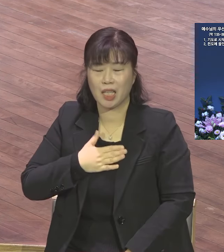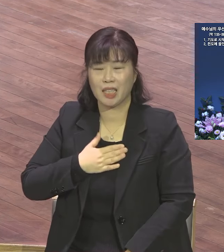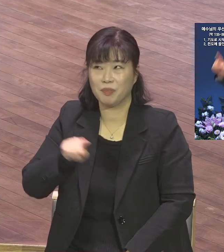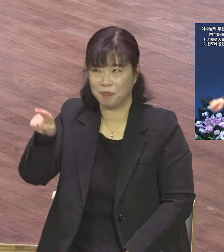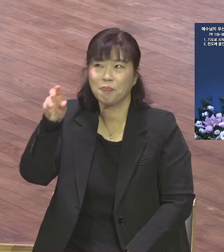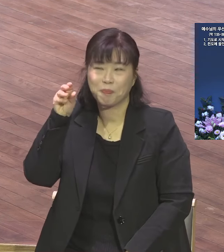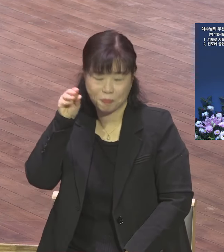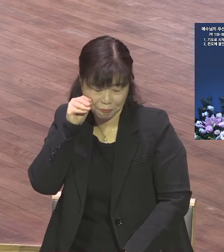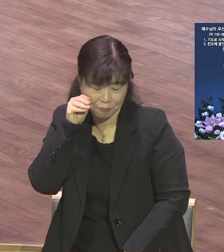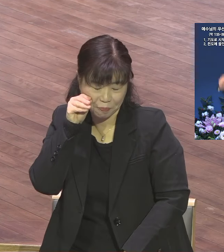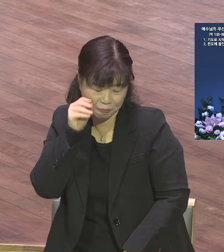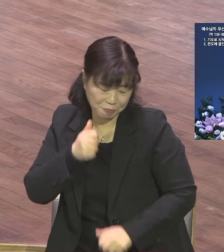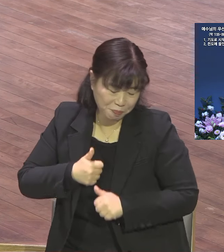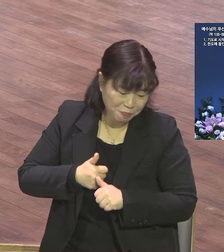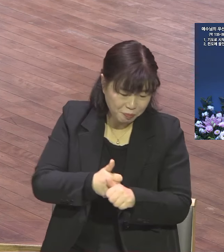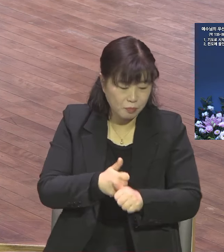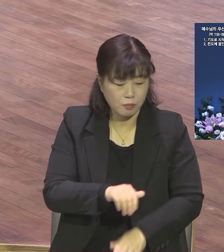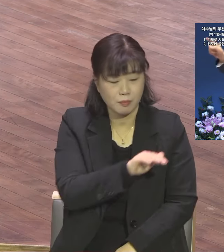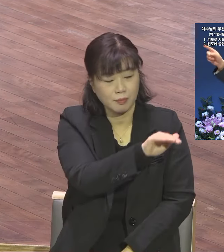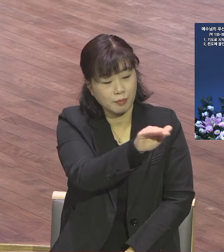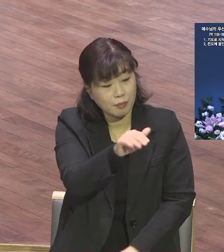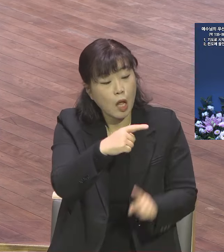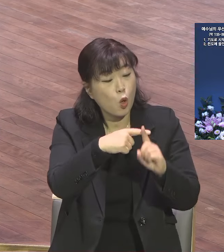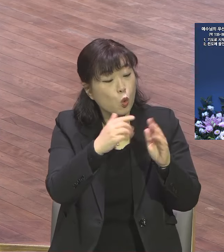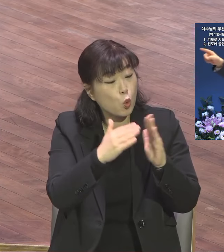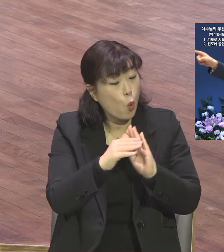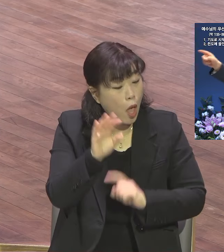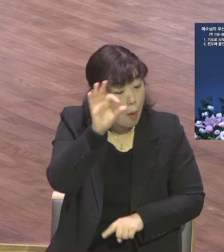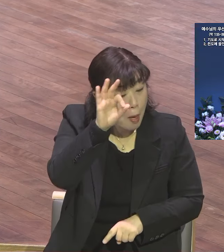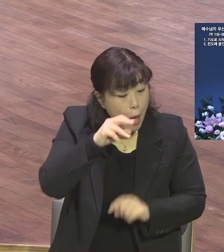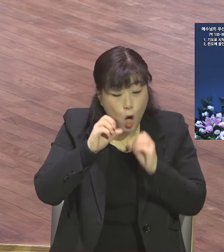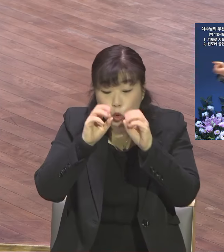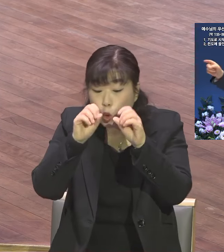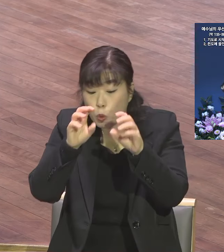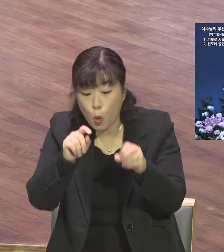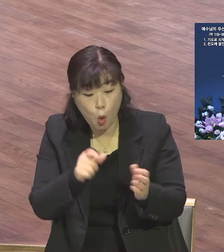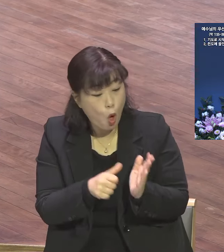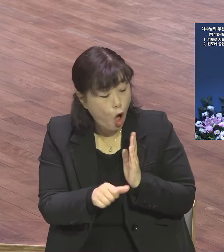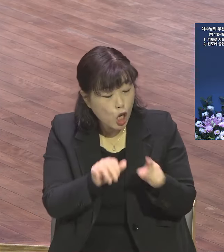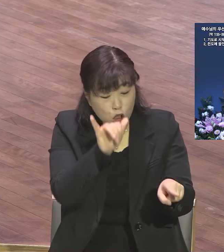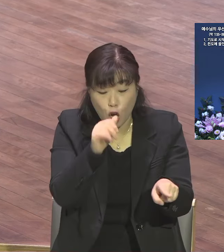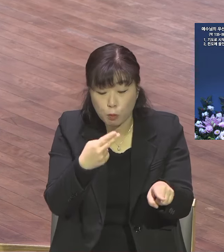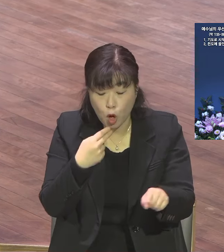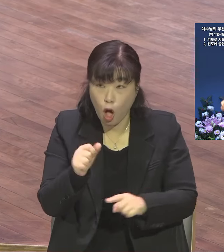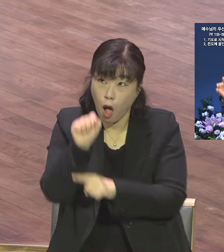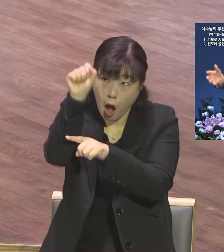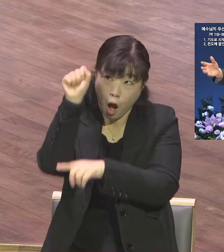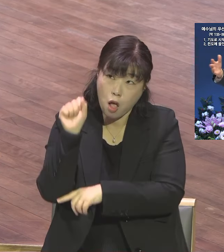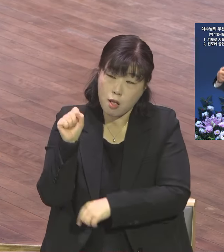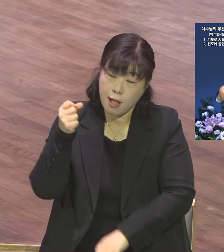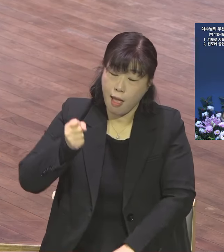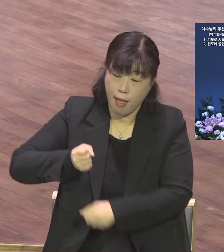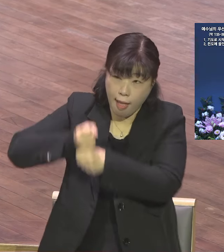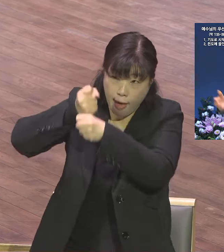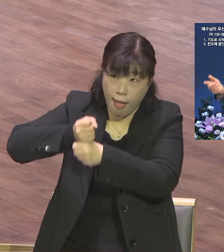하던 피켓, 어디로 갔습니까? 당시 예수를 구원 뭐 이런 것 쫙 이때